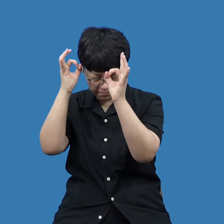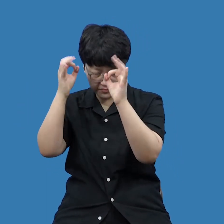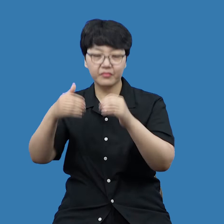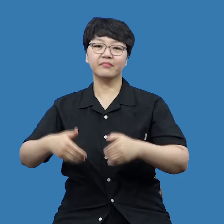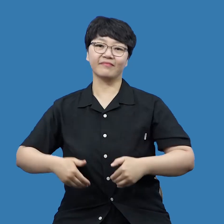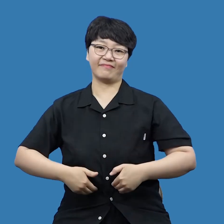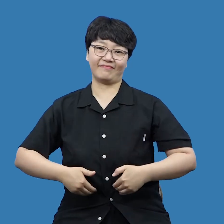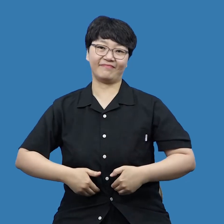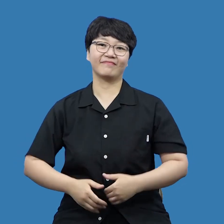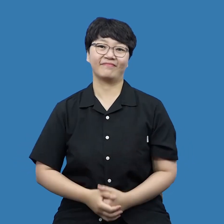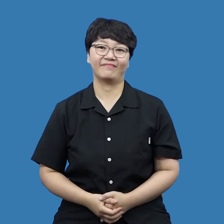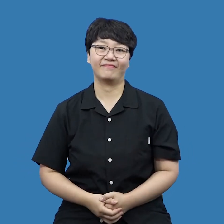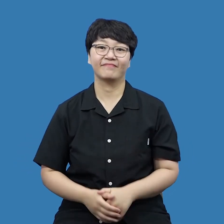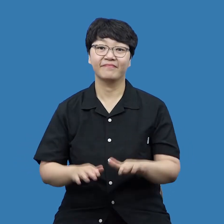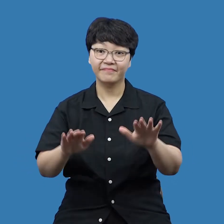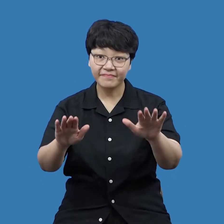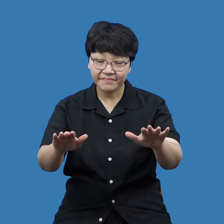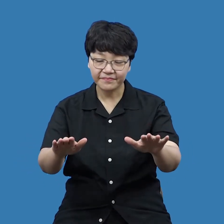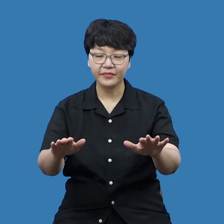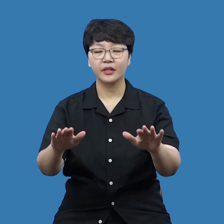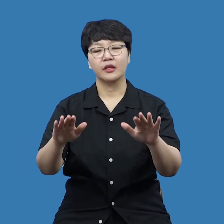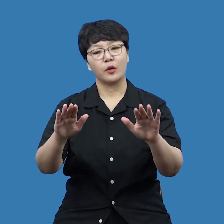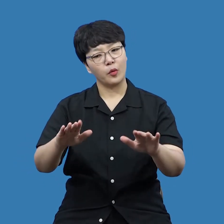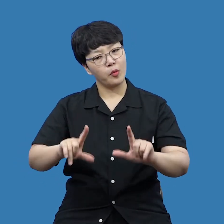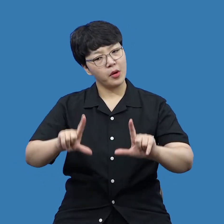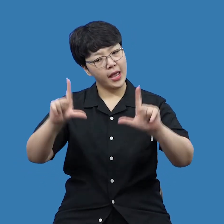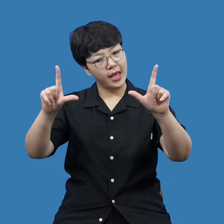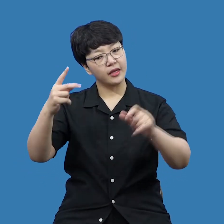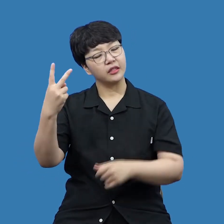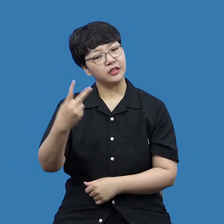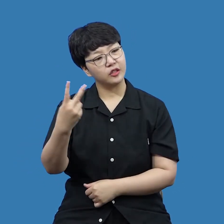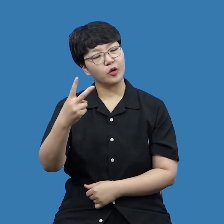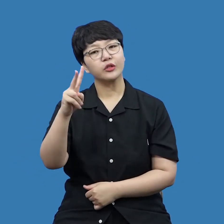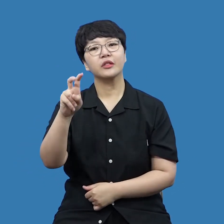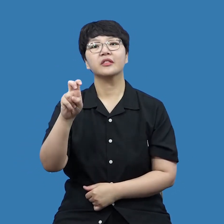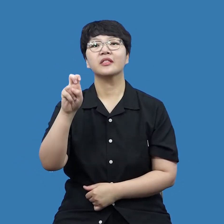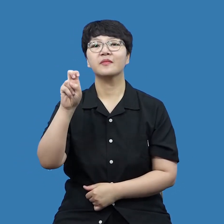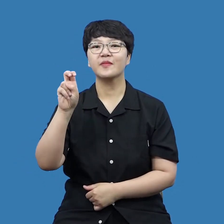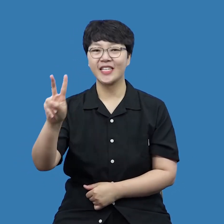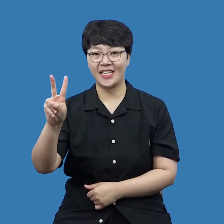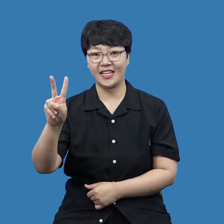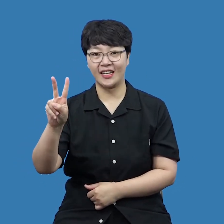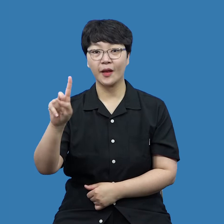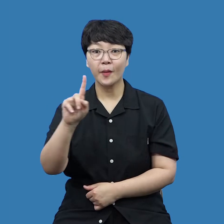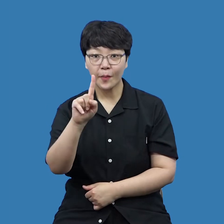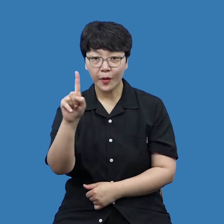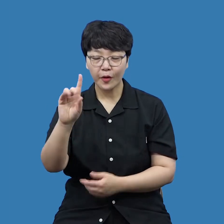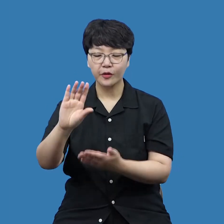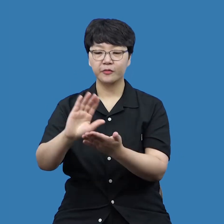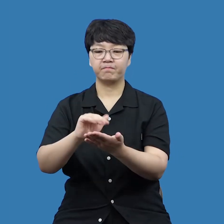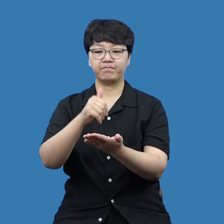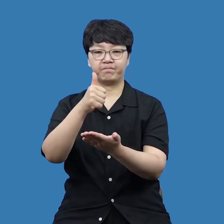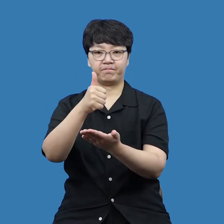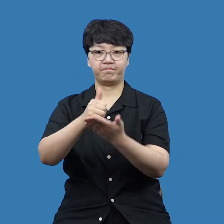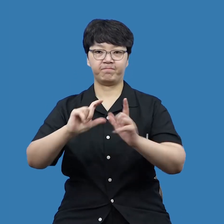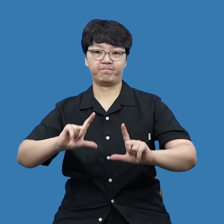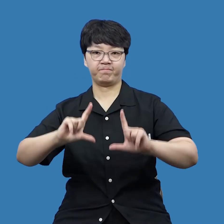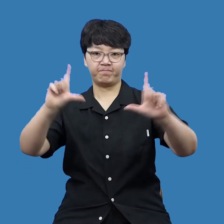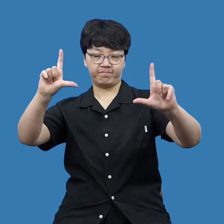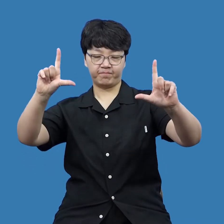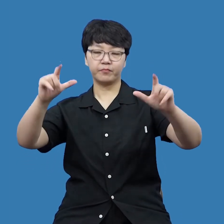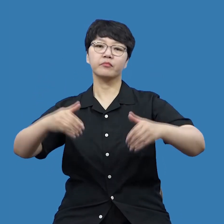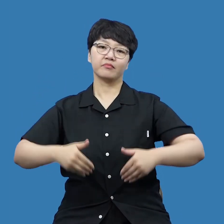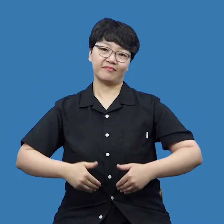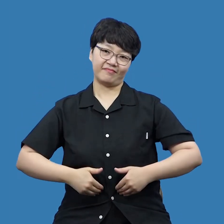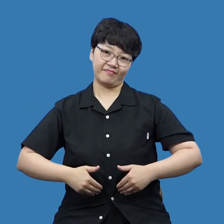그런 의미에서 우리는 이 새해를 그리스도의 해로 다시 선포할 필요가 있습니다. 지나간 어두운 한